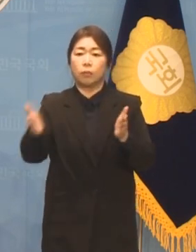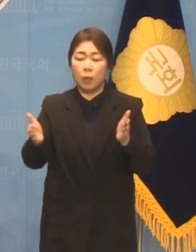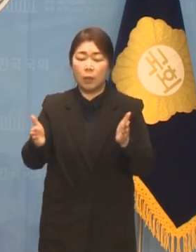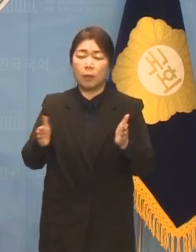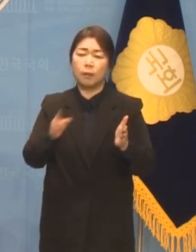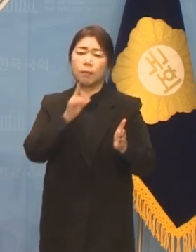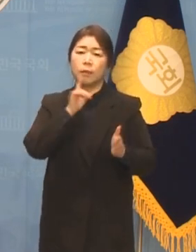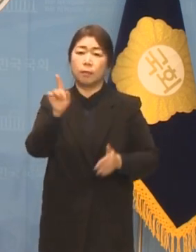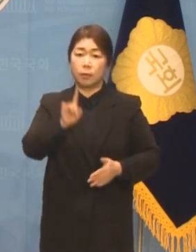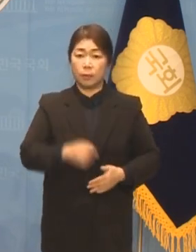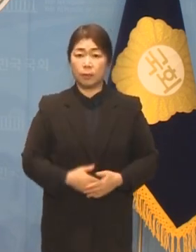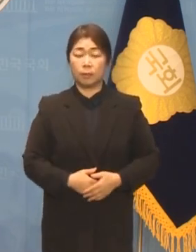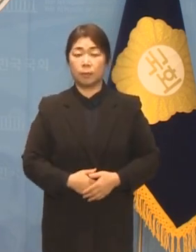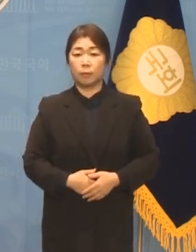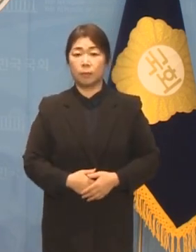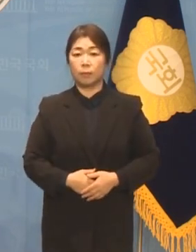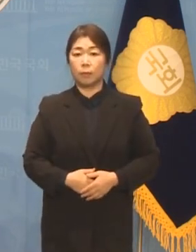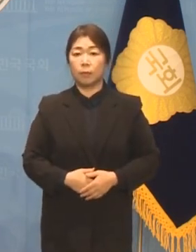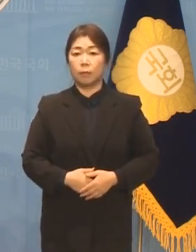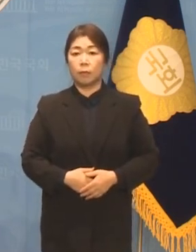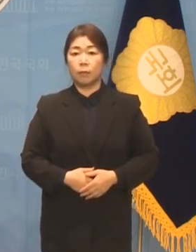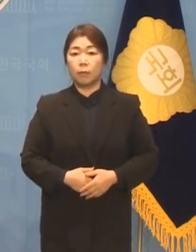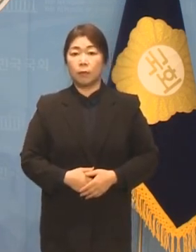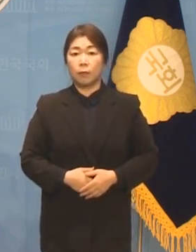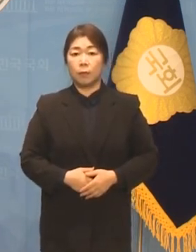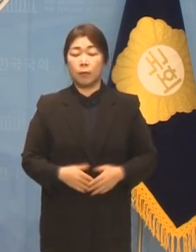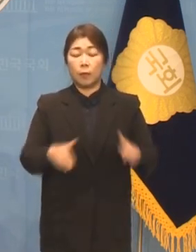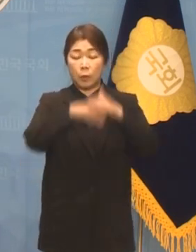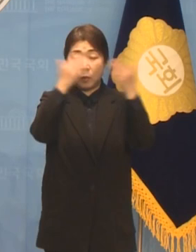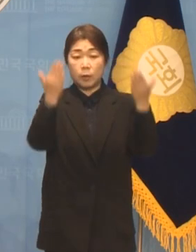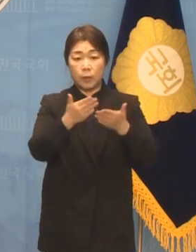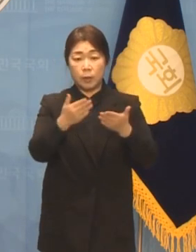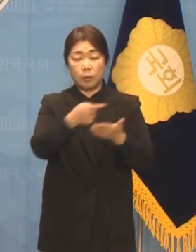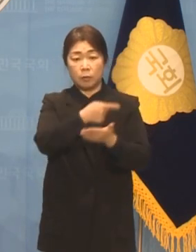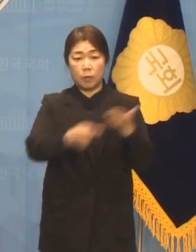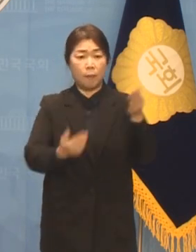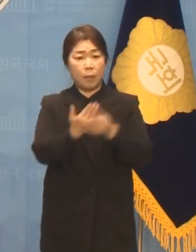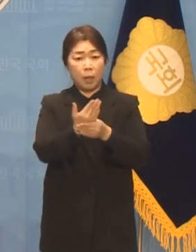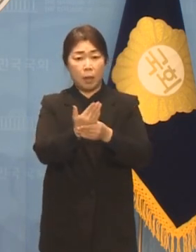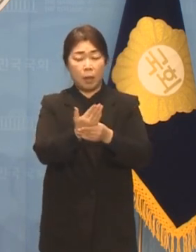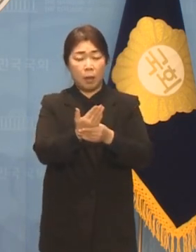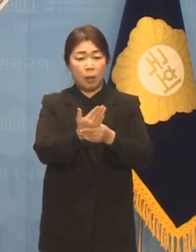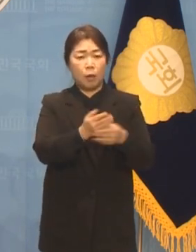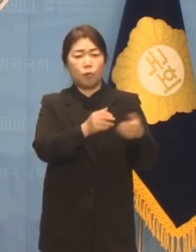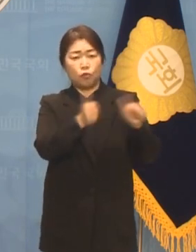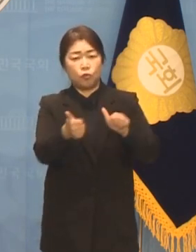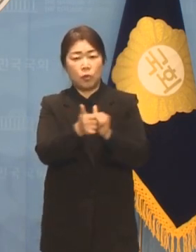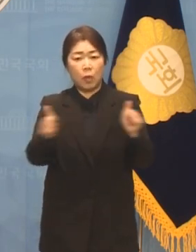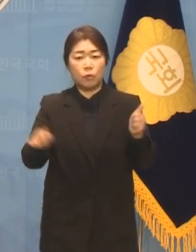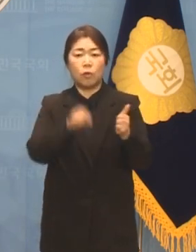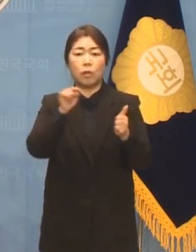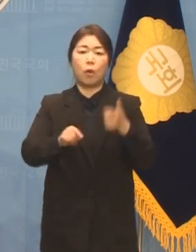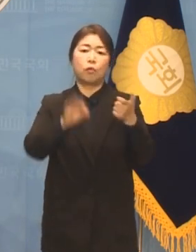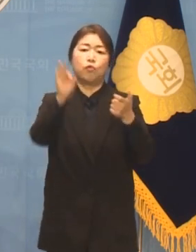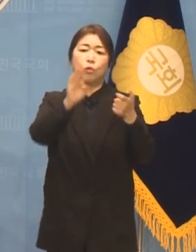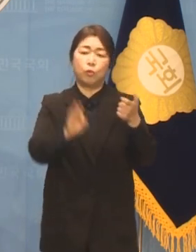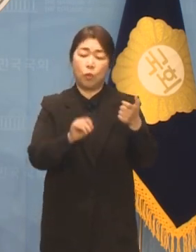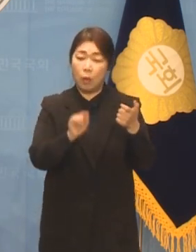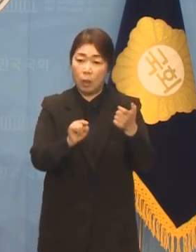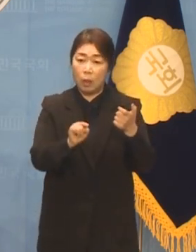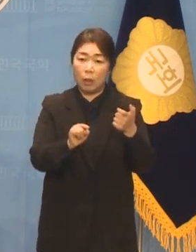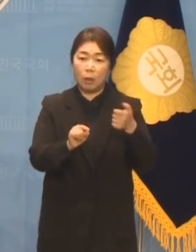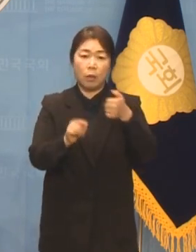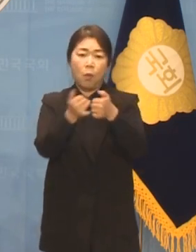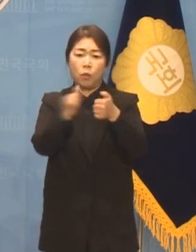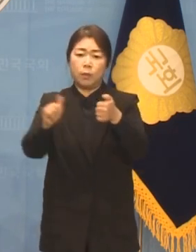특히 전체 중대재해 사망자 중 60%가